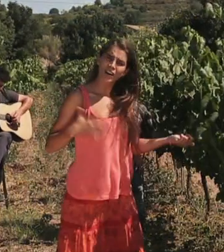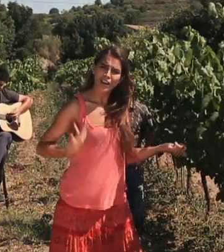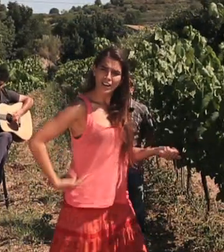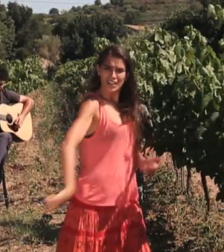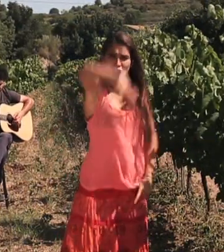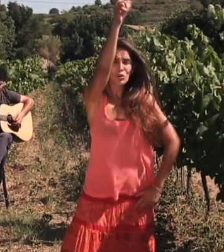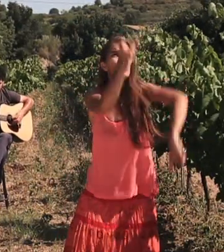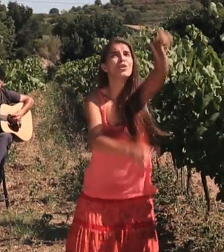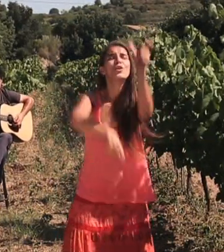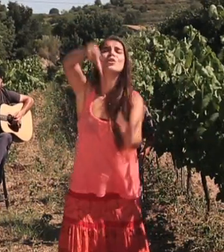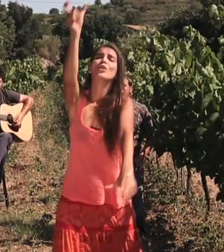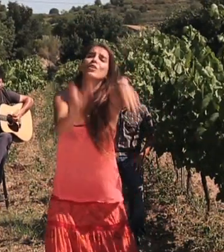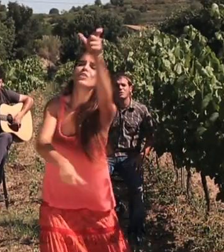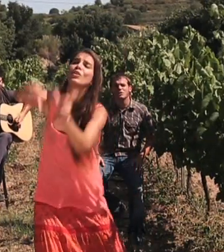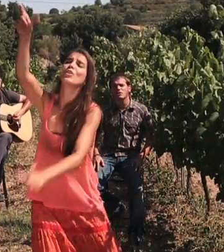disparar.